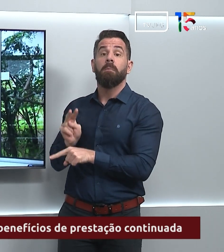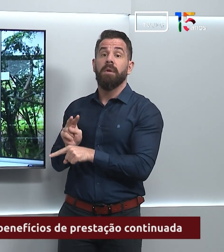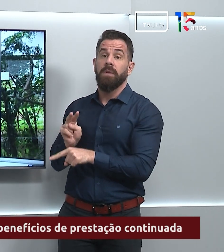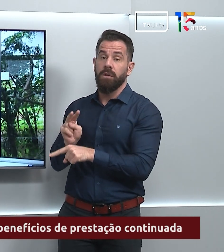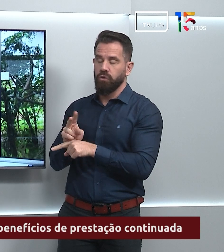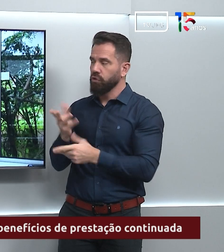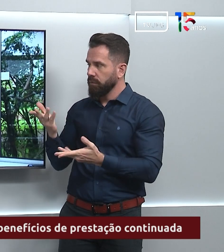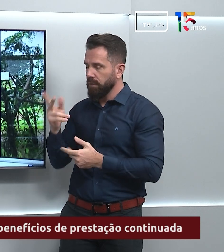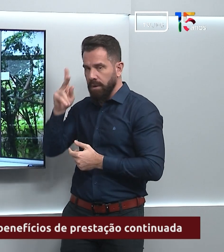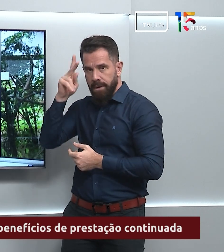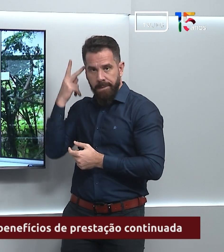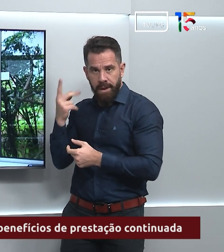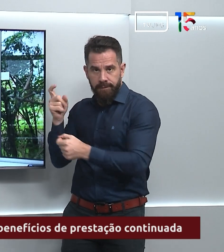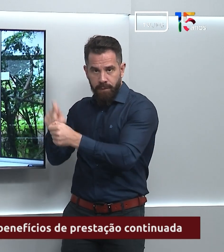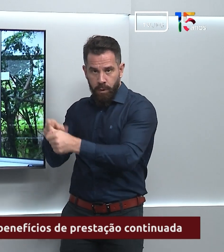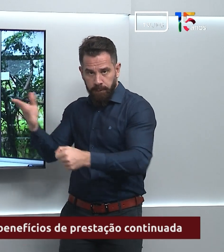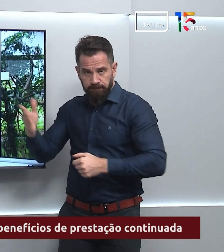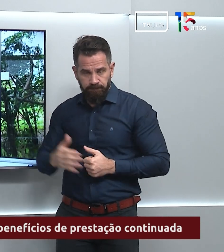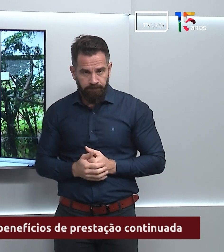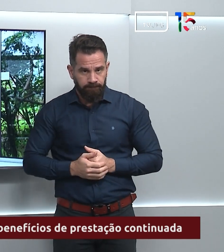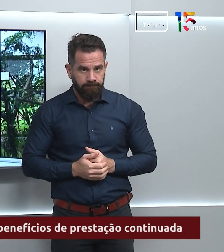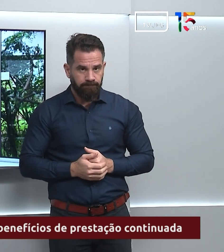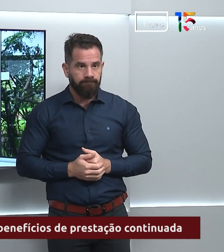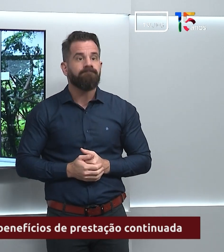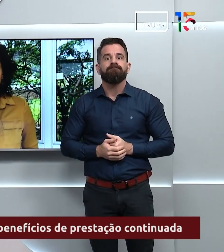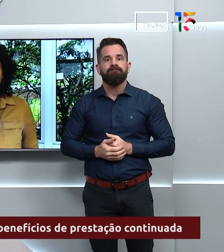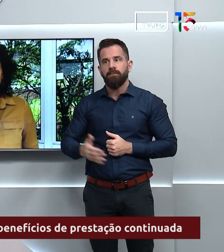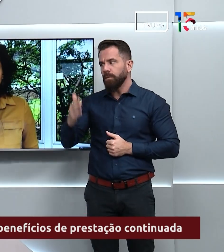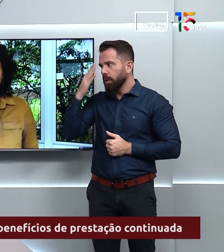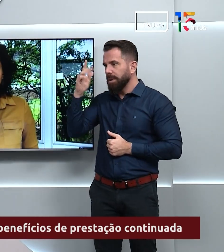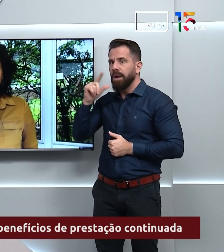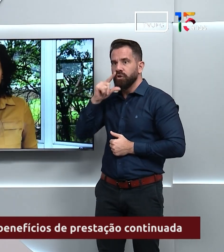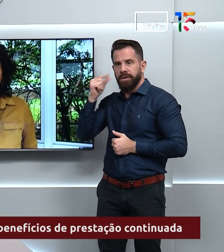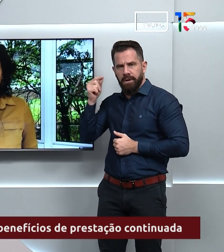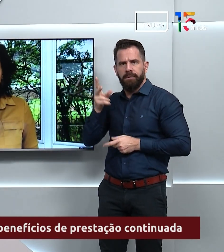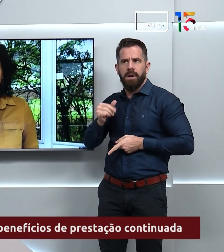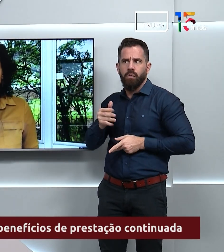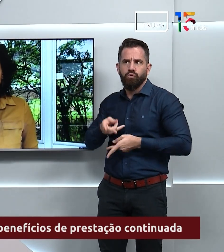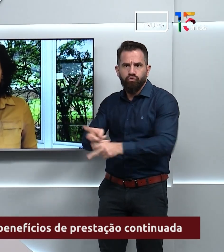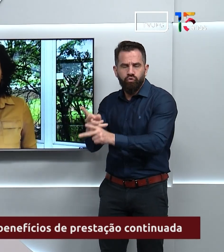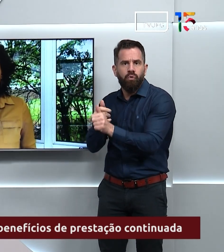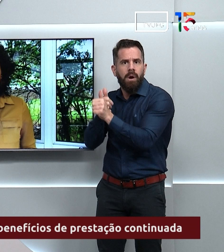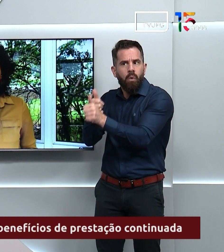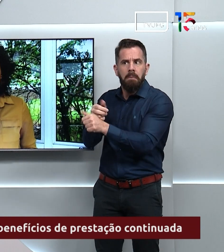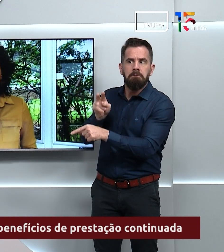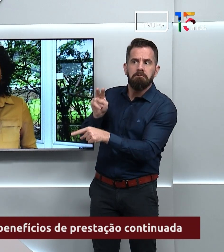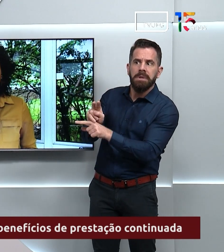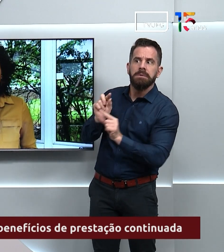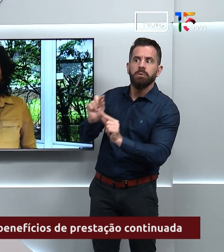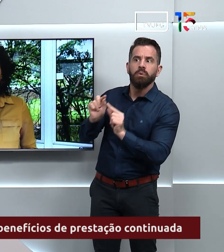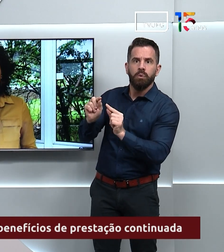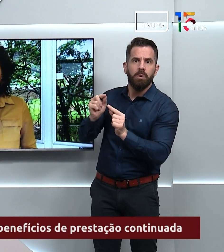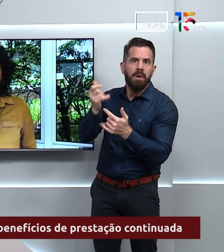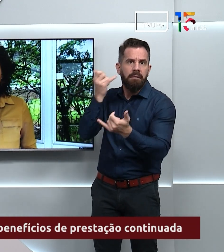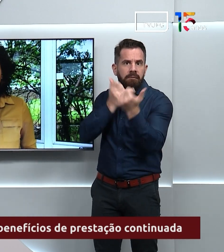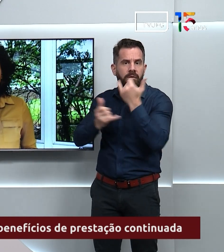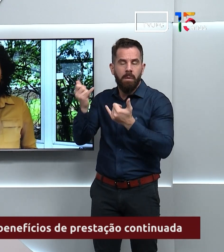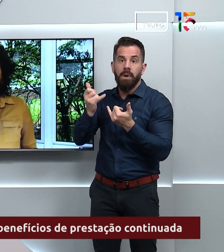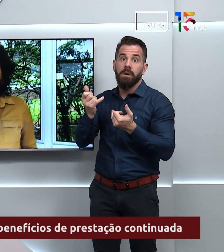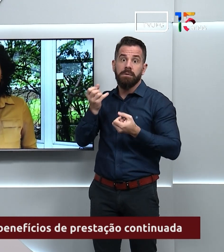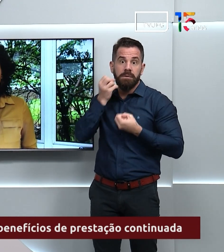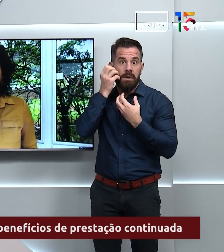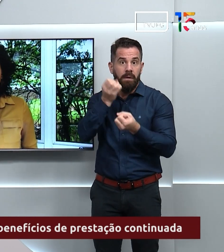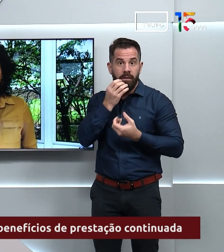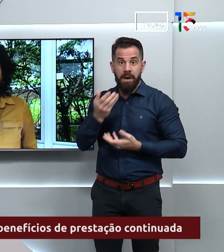Camila, volto com você. Muito obrigada, Janaína. A gente vai continuar acompanhando esse caso e, claro, falando sobre outras informações, sempre ao vivo agora